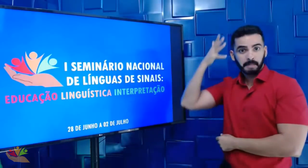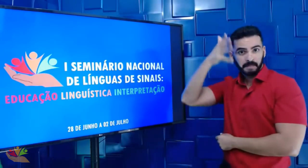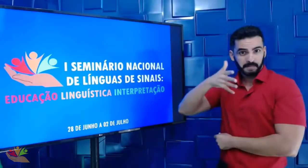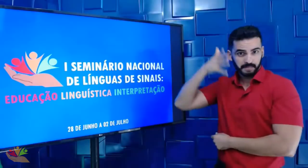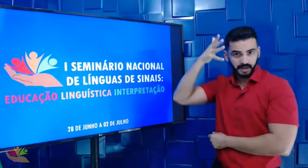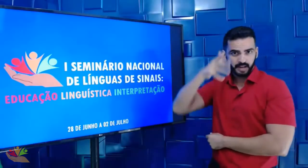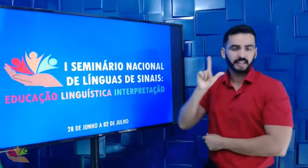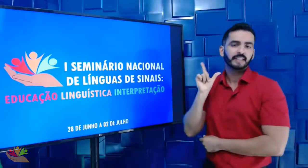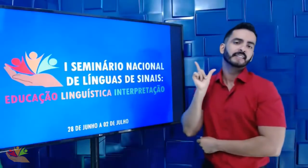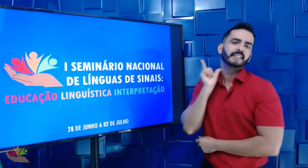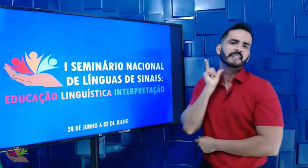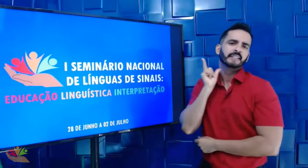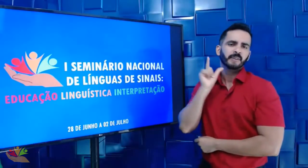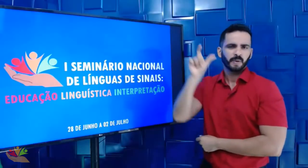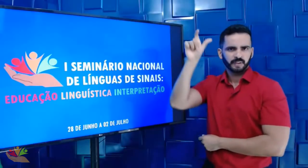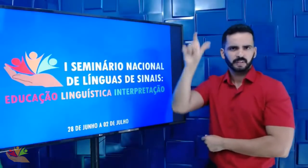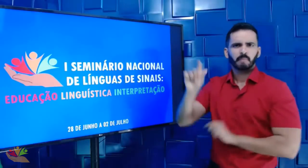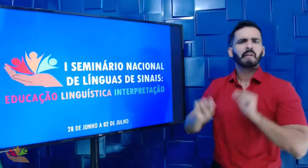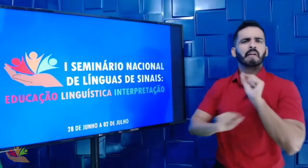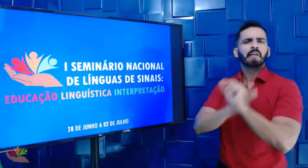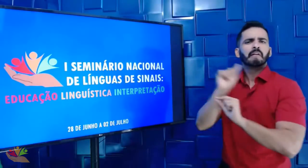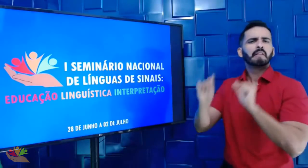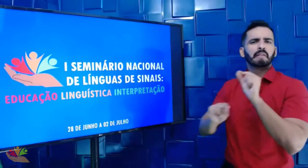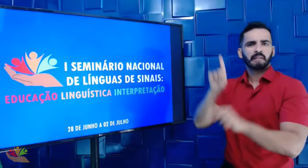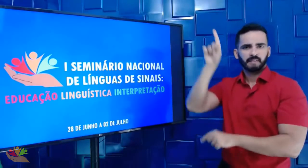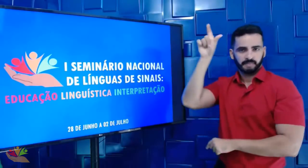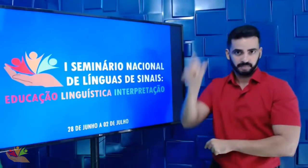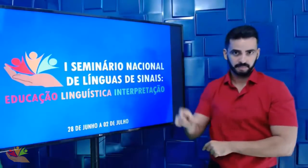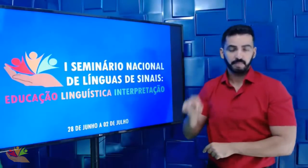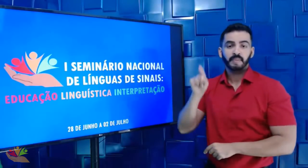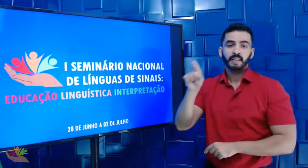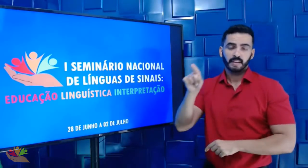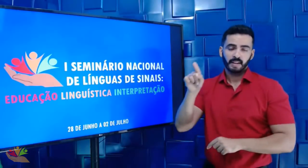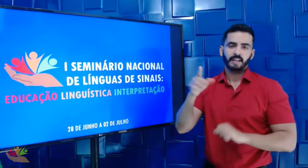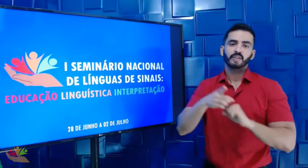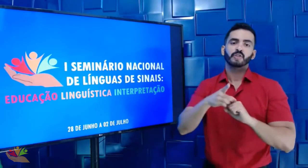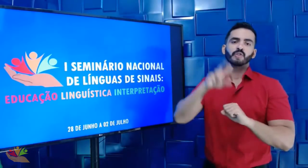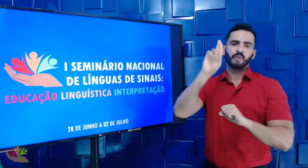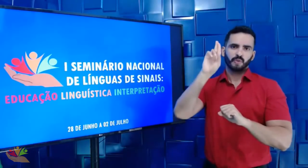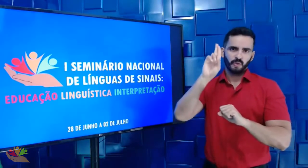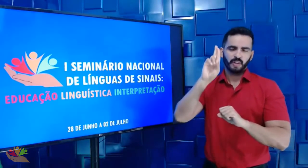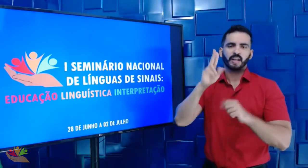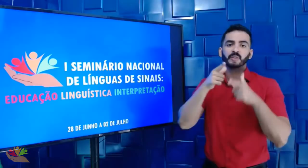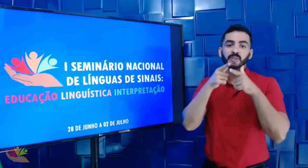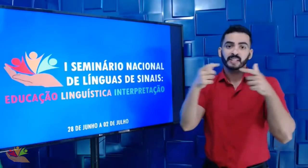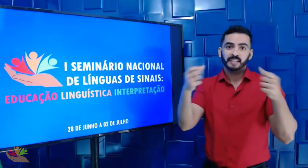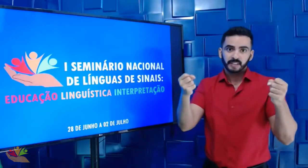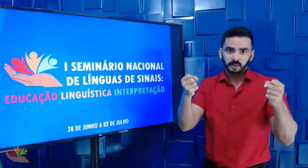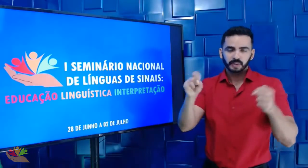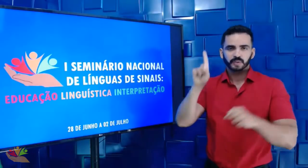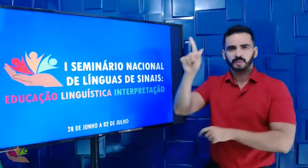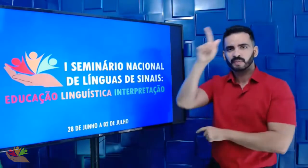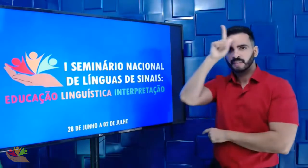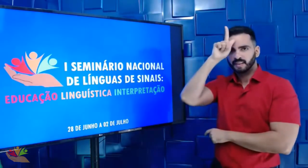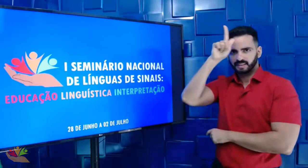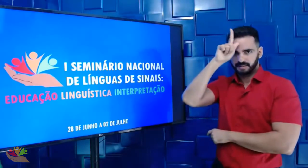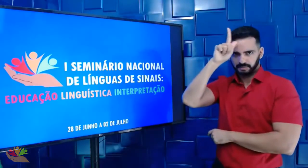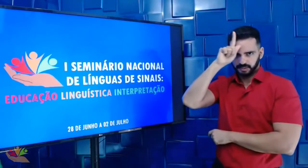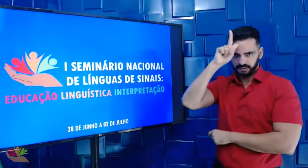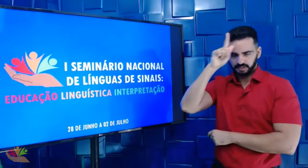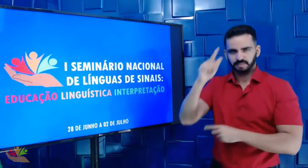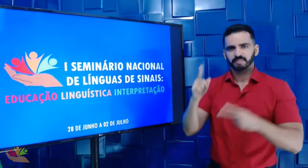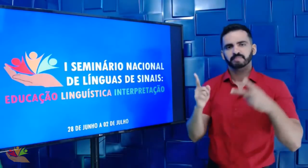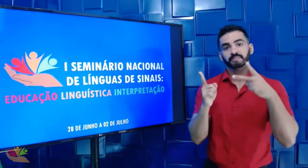livros. E agora a gente vai direto para a palestra da professora Liona. Ela é doutora em